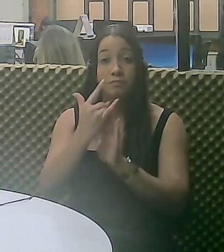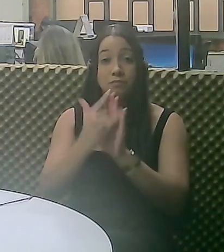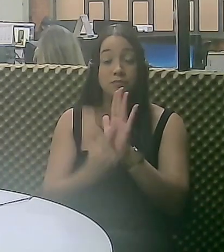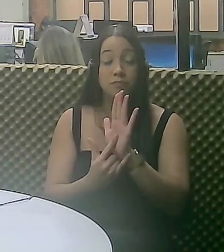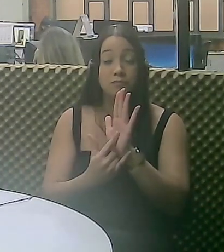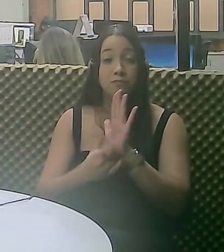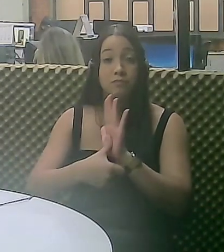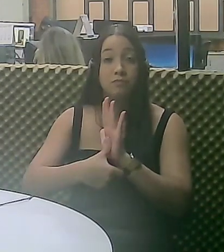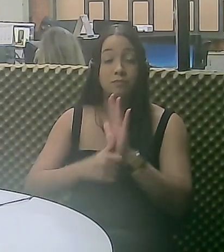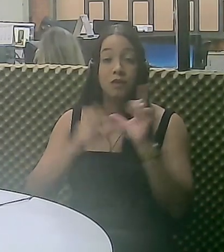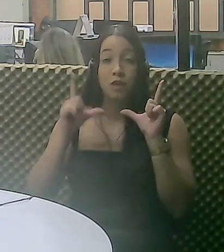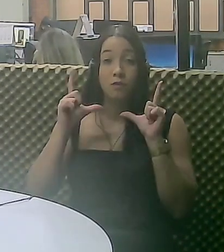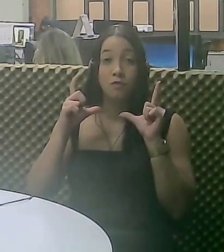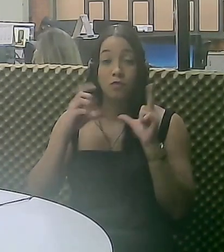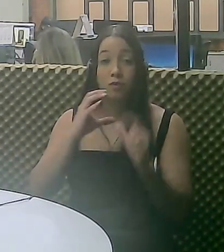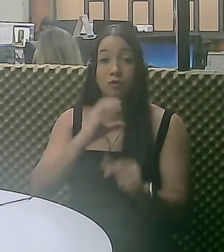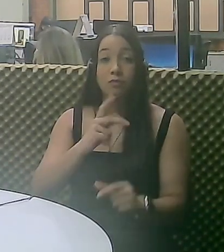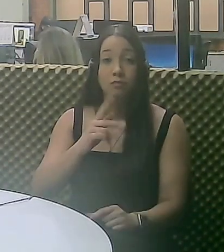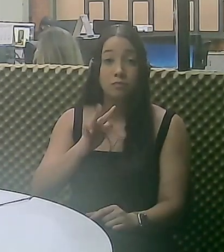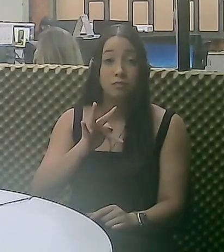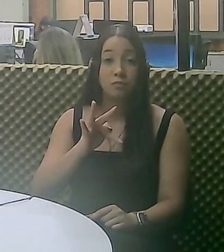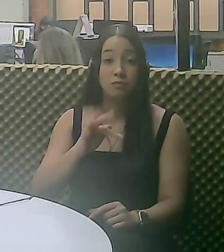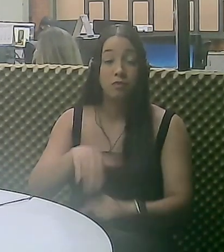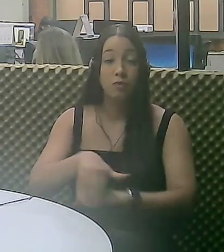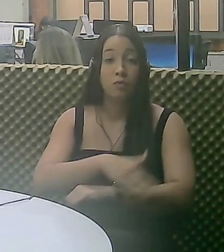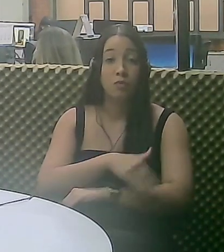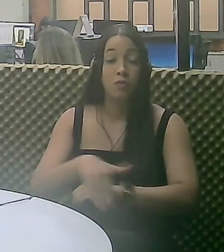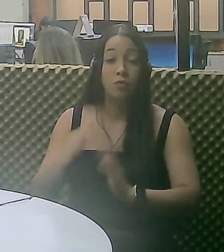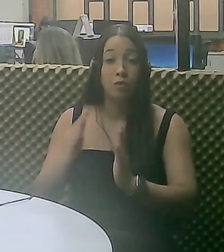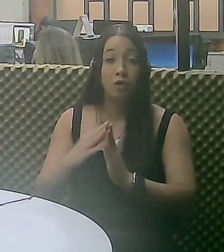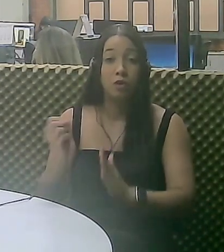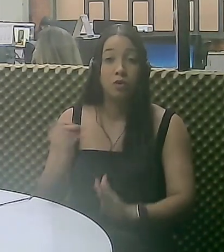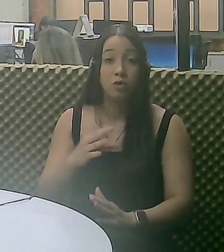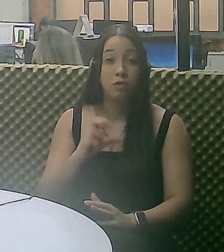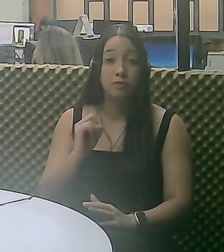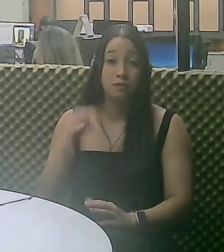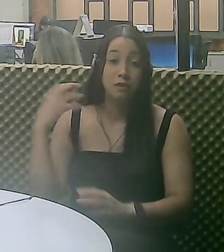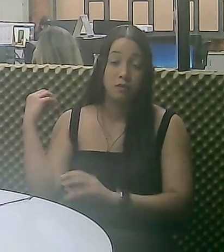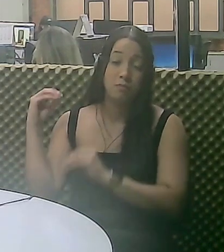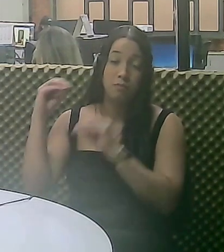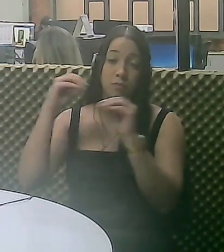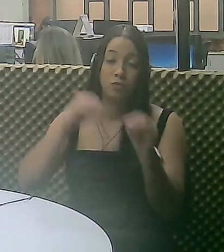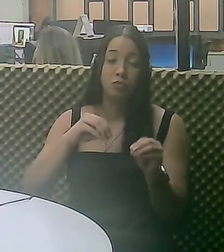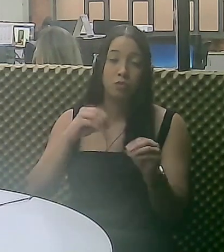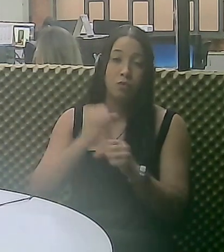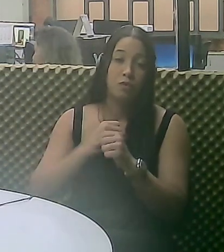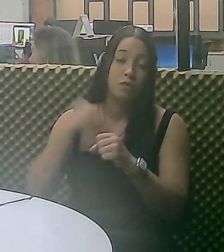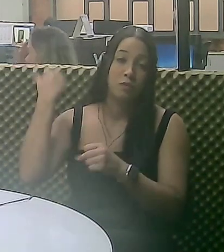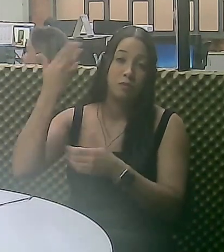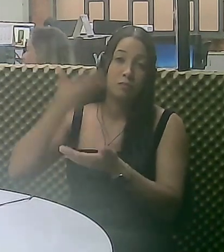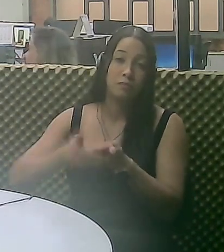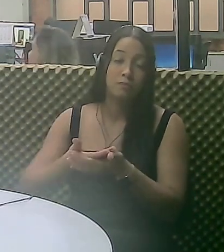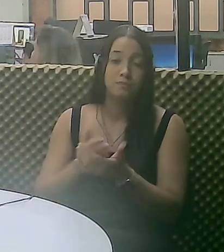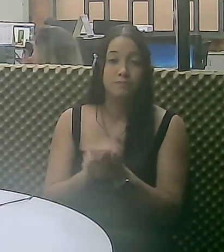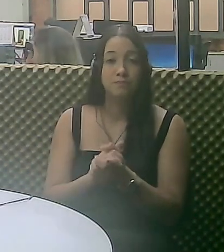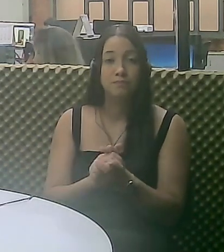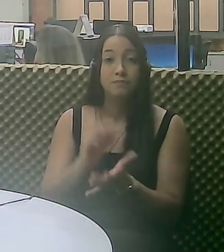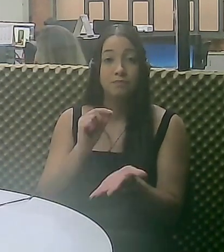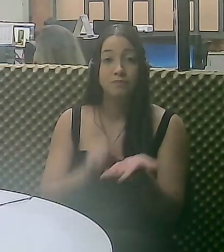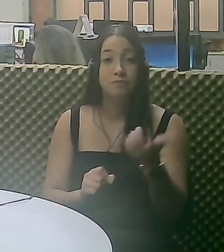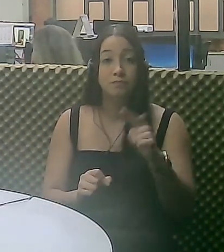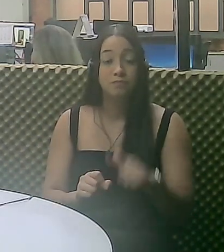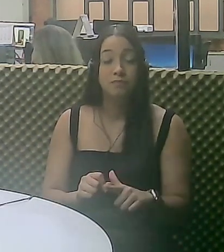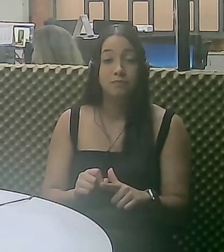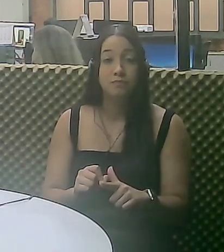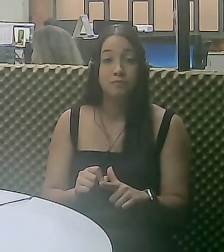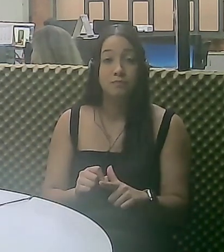de identificação com foto, CPF e comprovante de endereço recente, caso tenha se mudado no último ano. O recadastramento